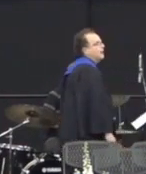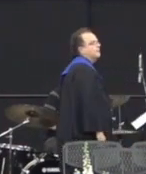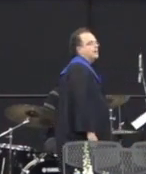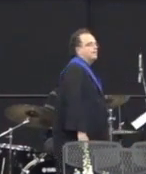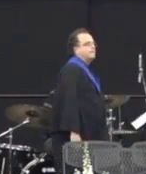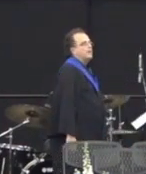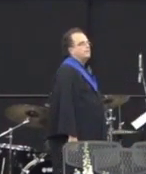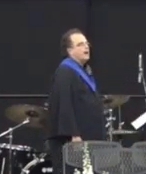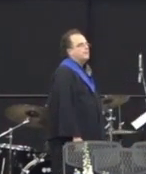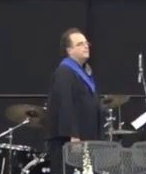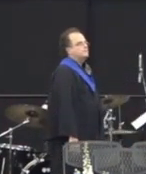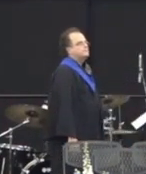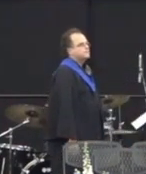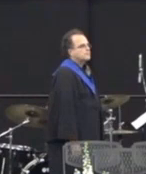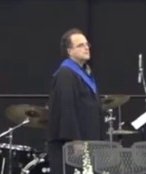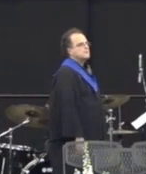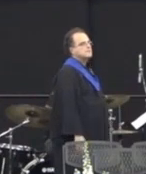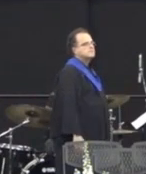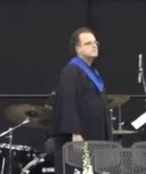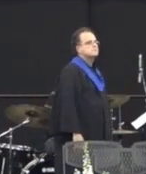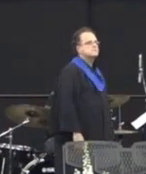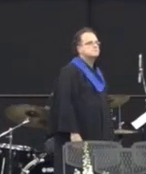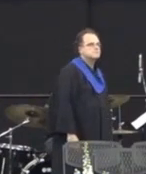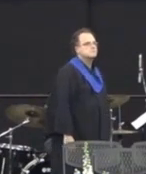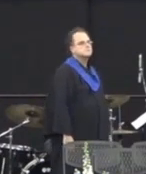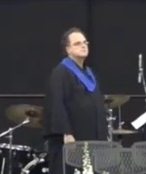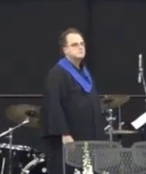ocasio que tú dan tus vitaminas.